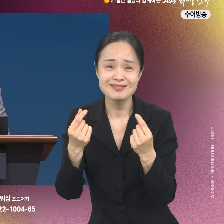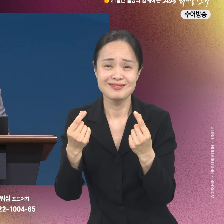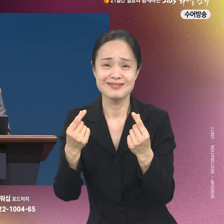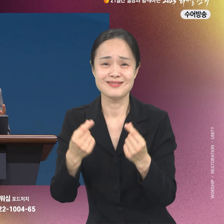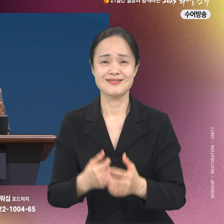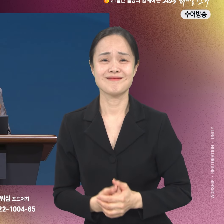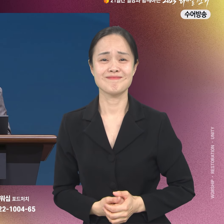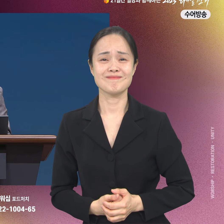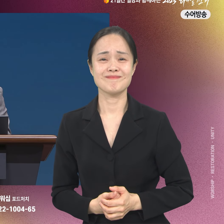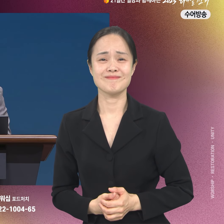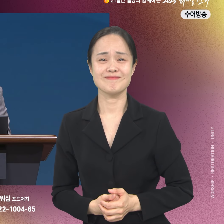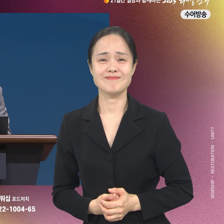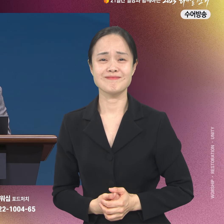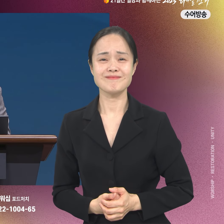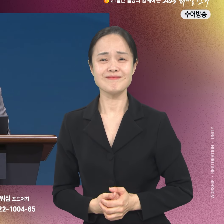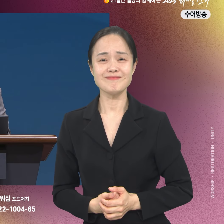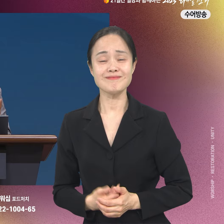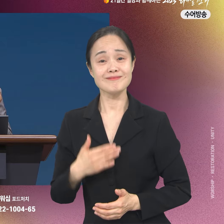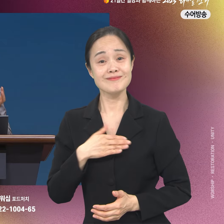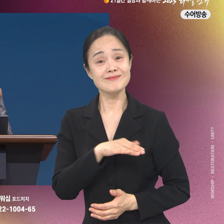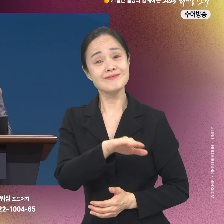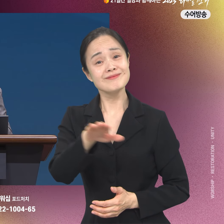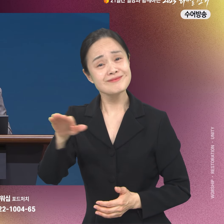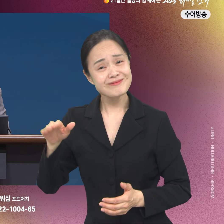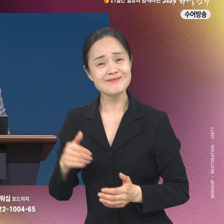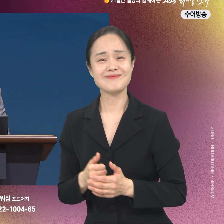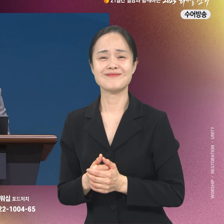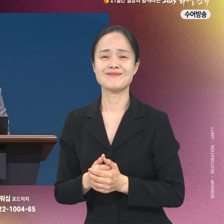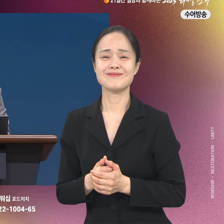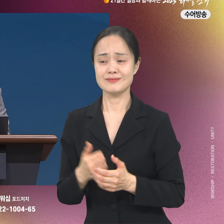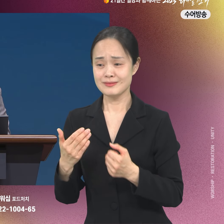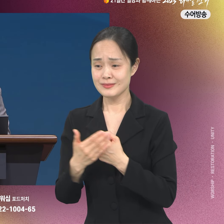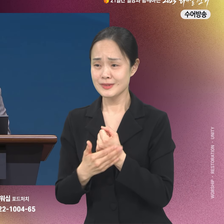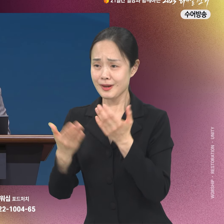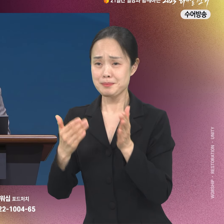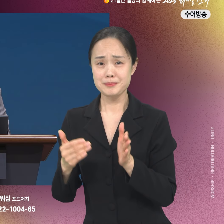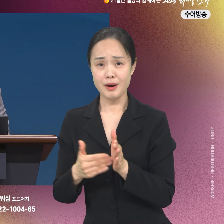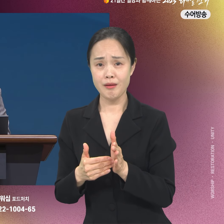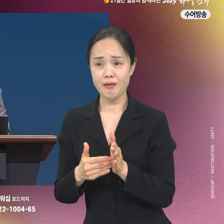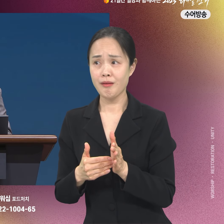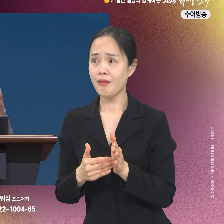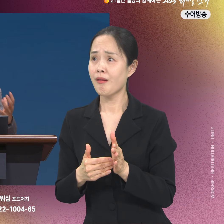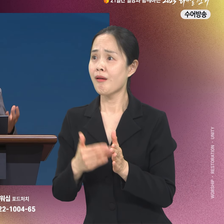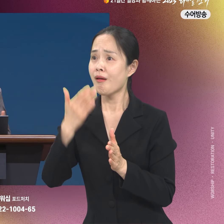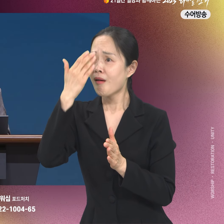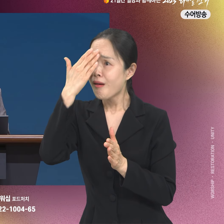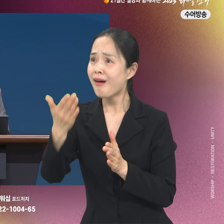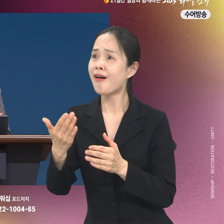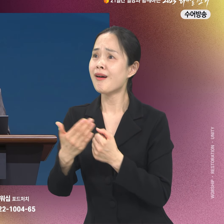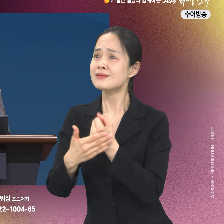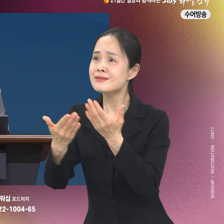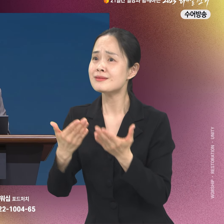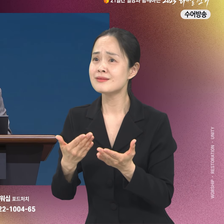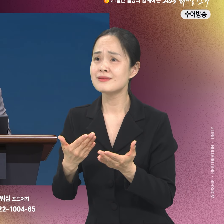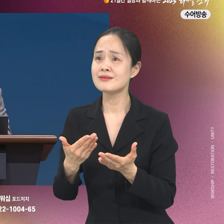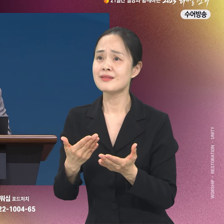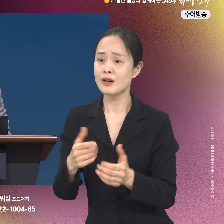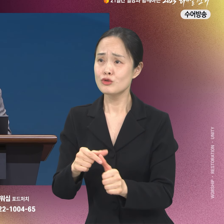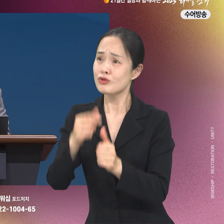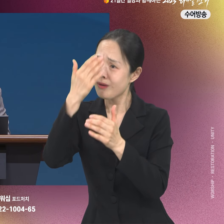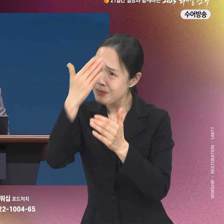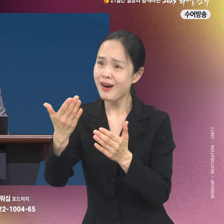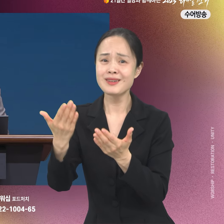것처럼 값없이 온전히 은혜로 구원을 받았잖아요. 이 지극한 사랑을